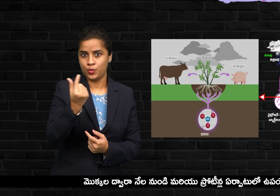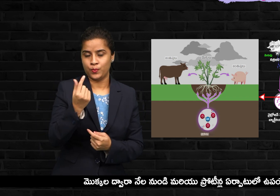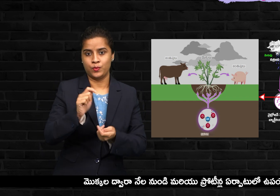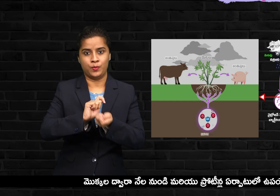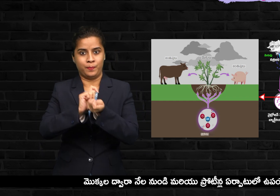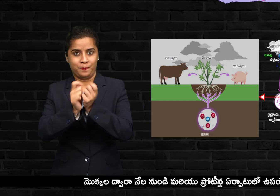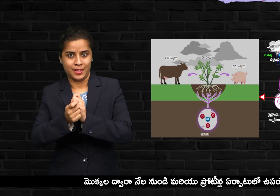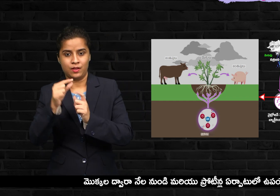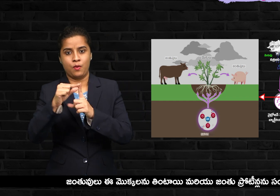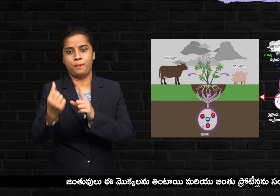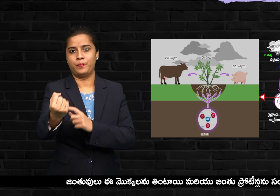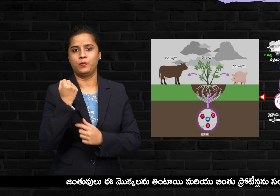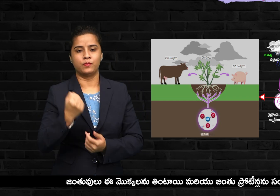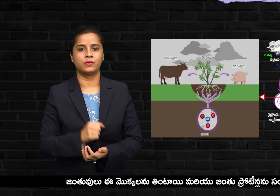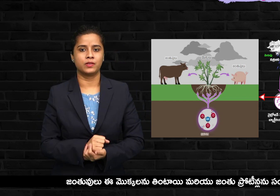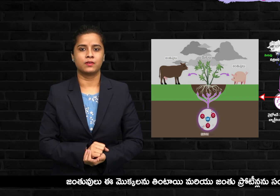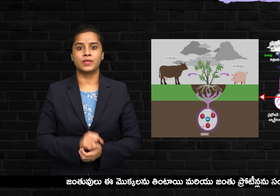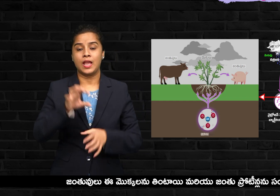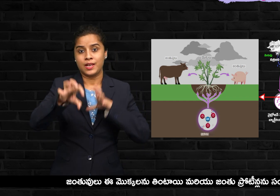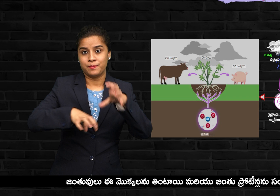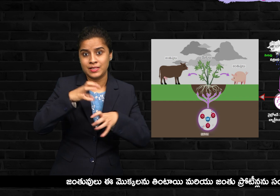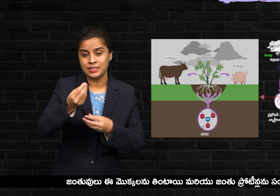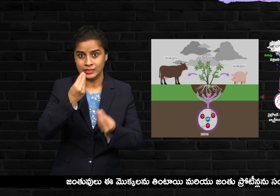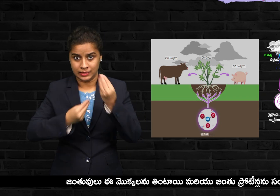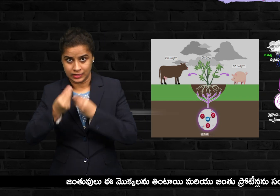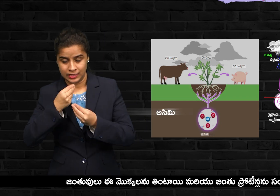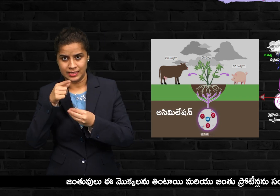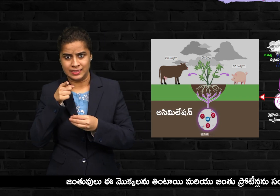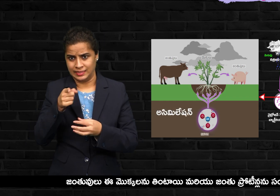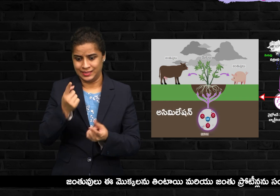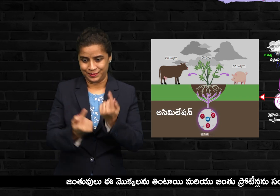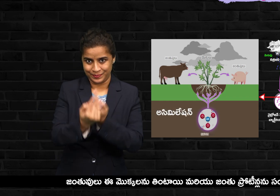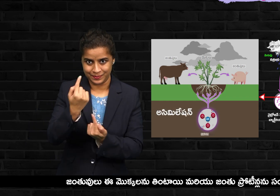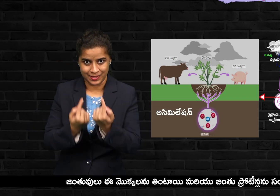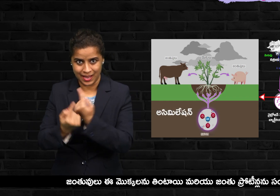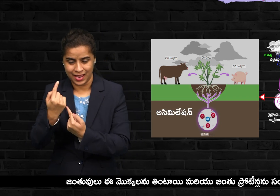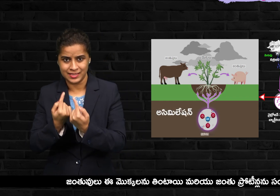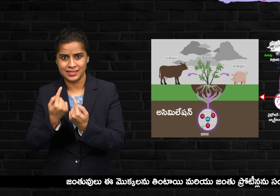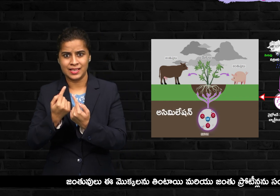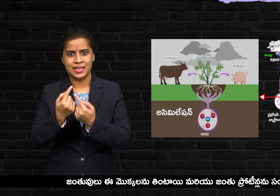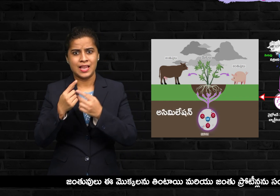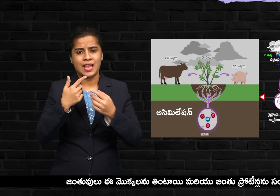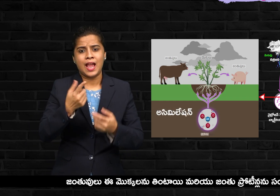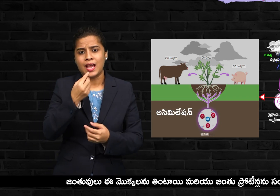ఉపయోగిస్తారు. జంతువులు ఈ మొక్కలను తింటాయి మరియు జంతు ప్రోటీన్లను సంశ్లేషణ